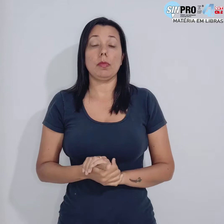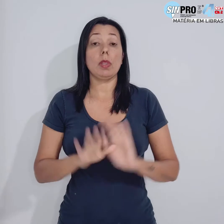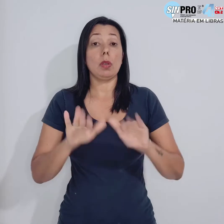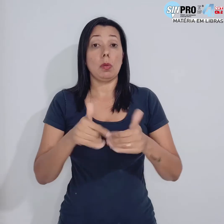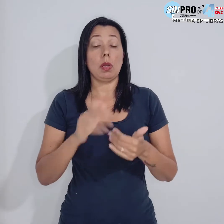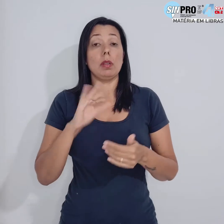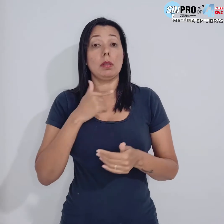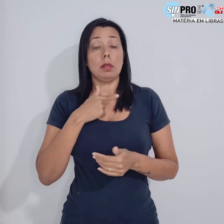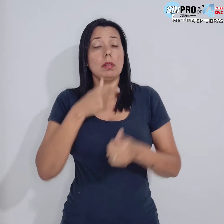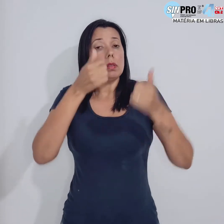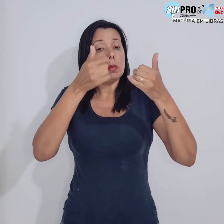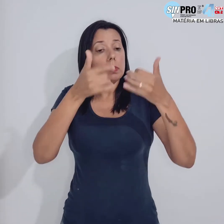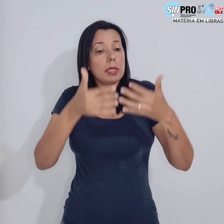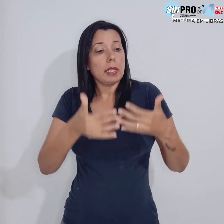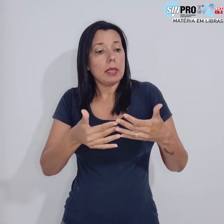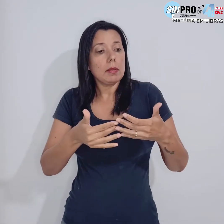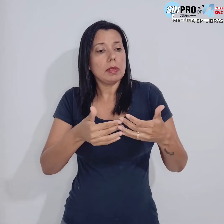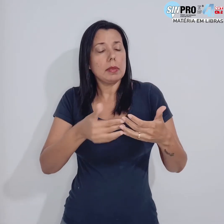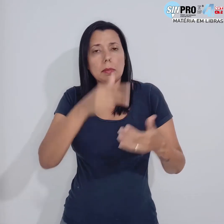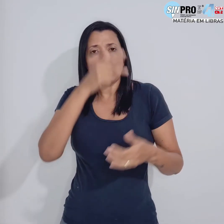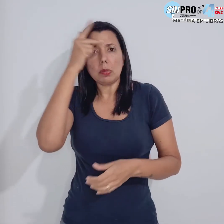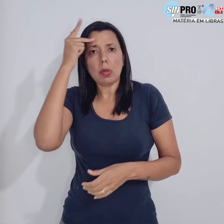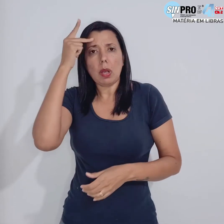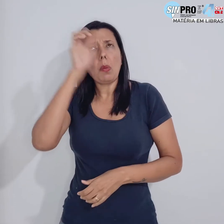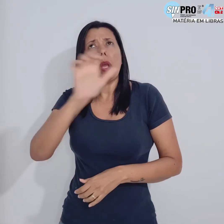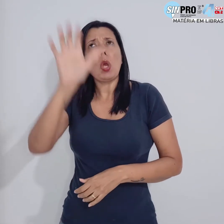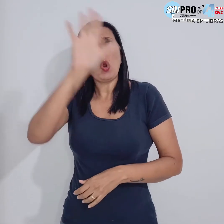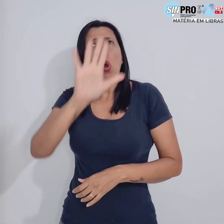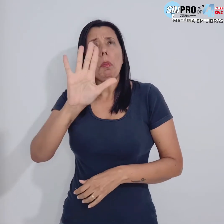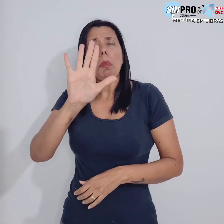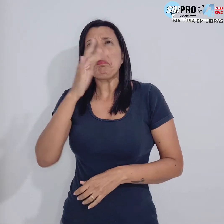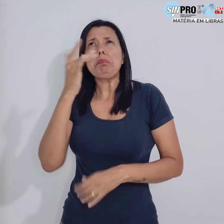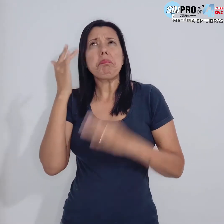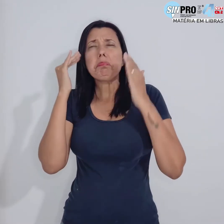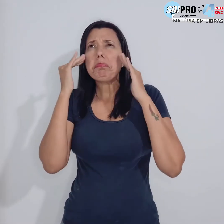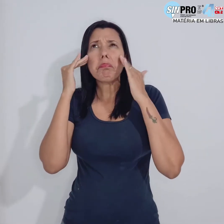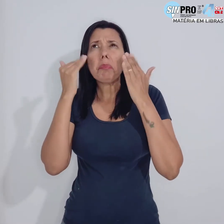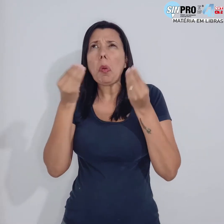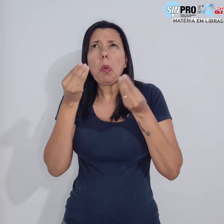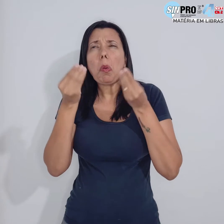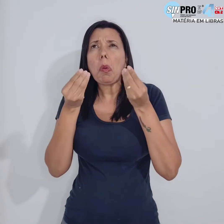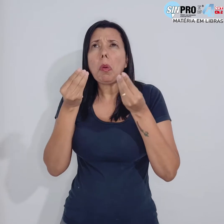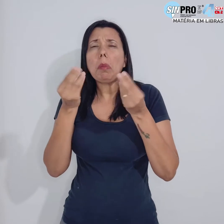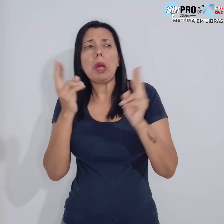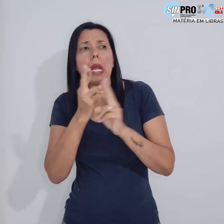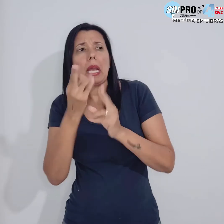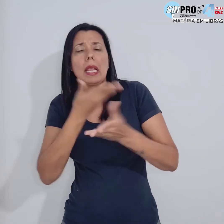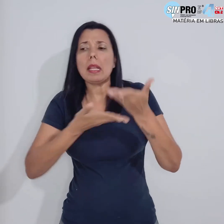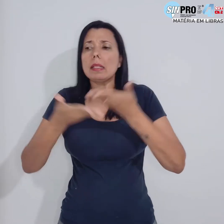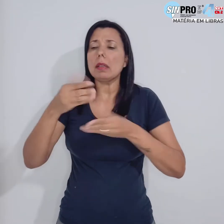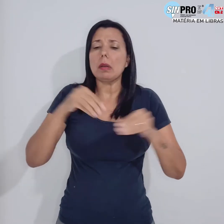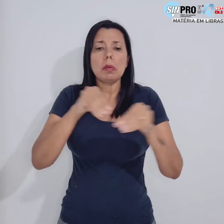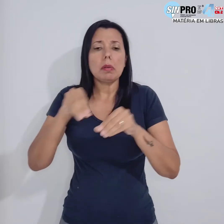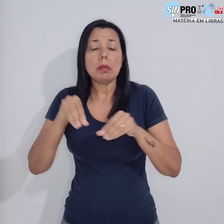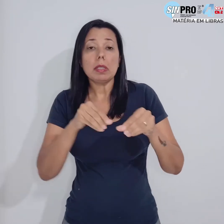Quando a gente falava isso, os europeus não entendiam, porque não compreendem a nossa relação com a terra.